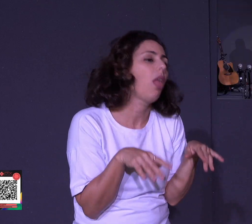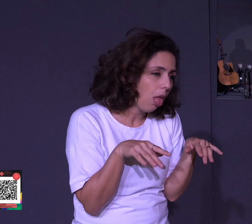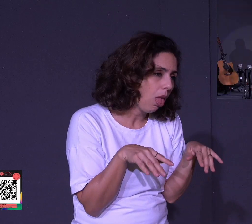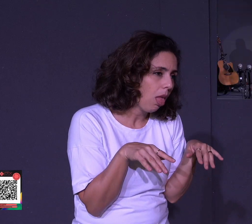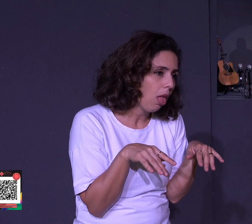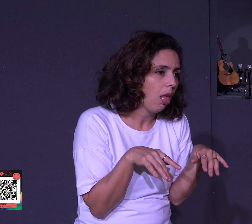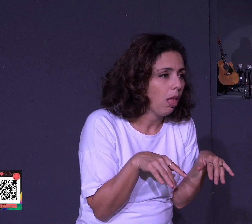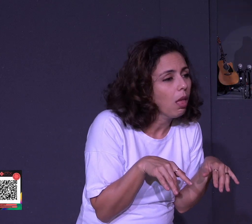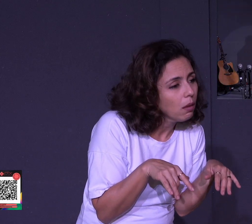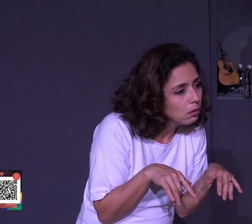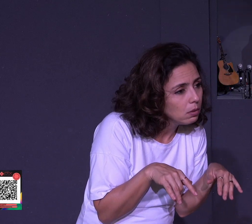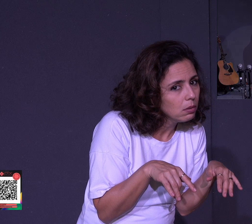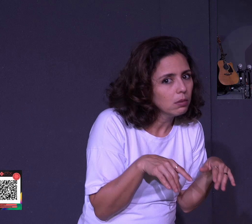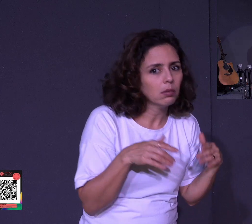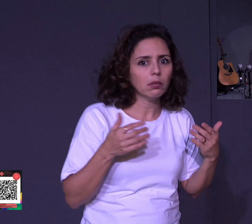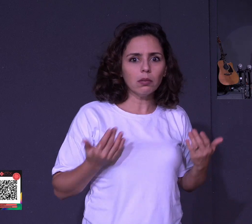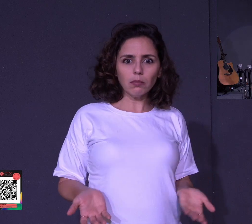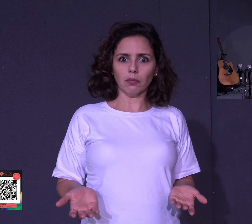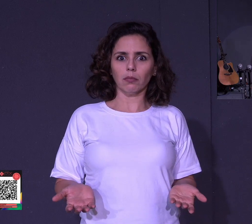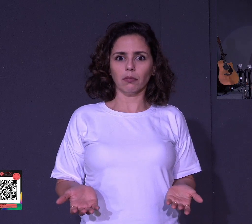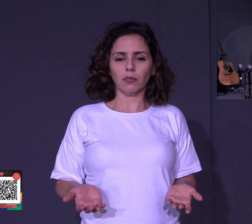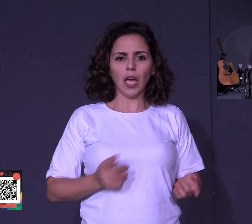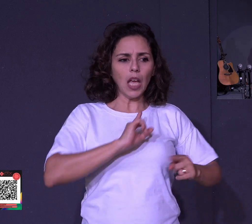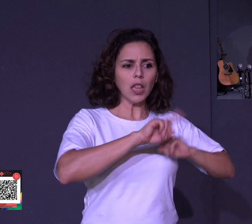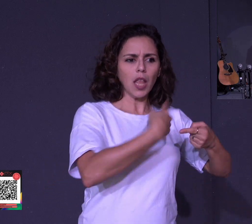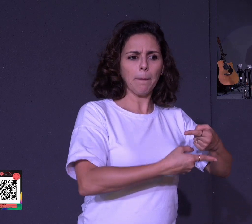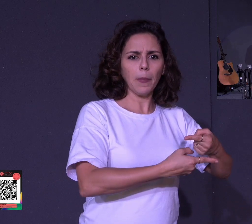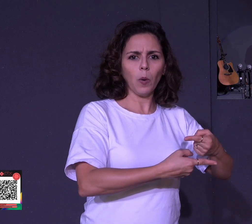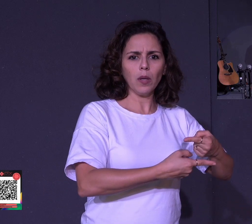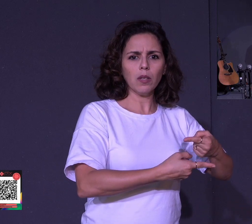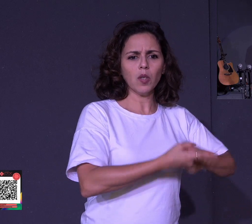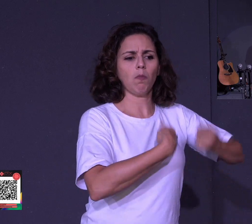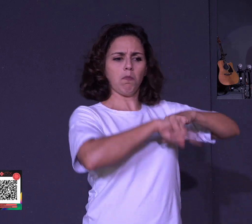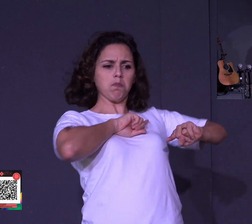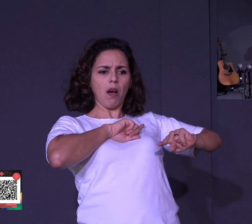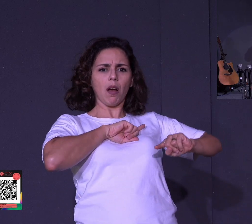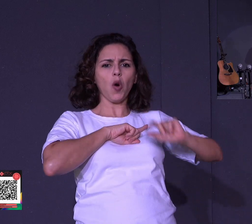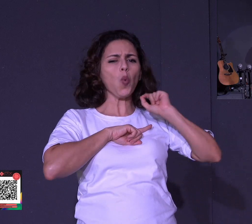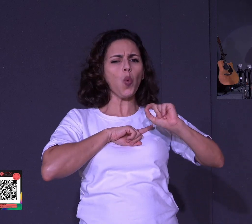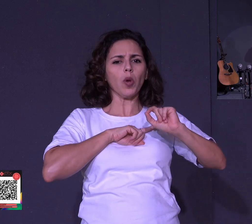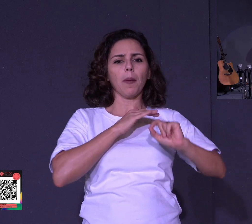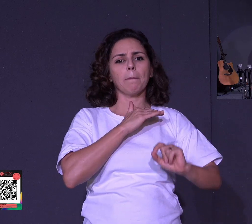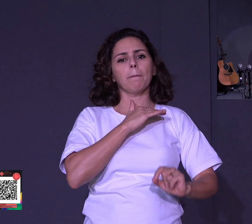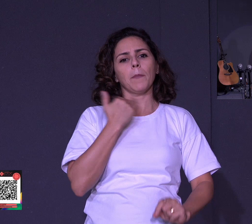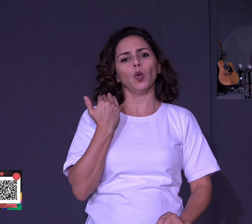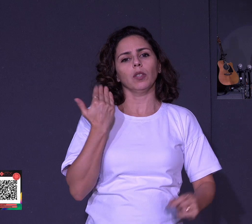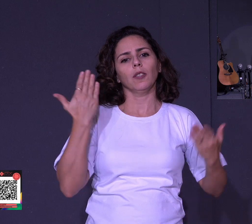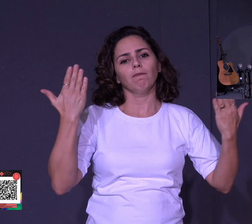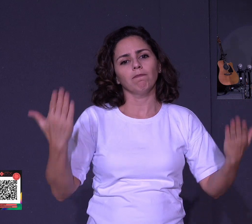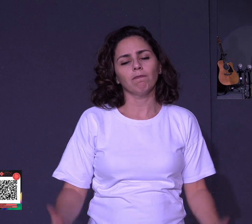concebido, o pecado gera a morte. Esse processo precisa ser